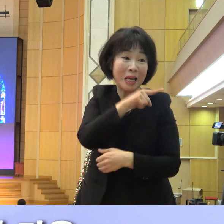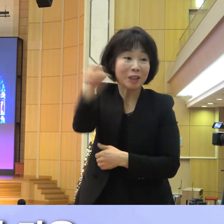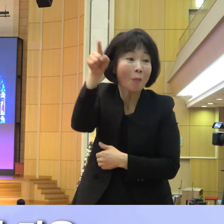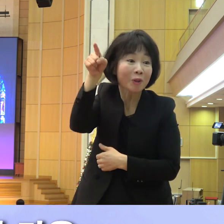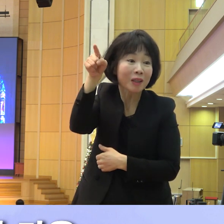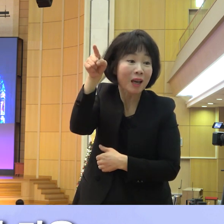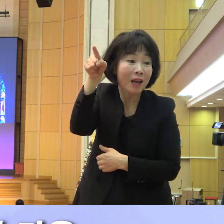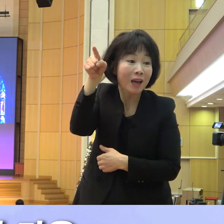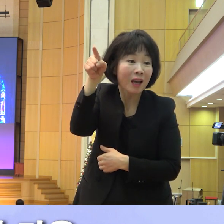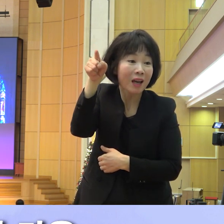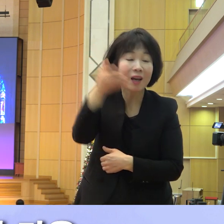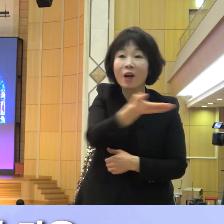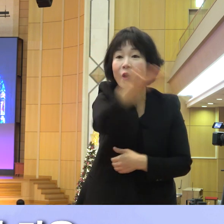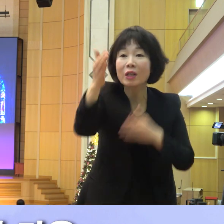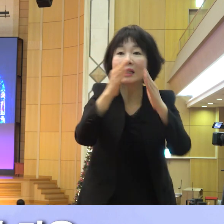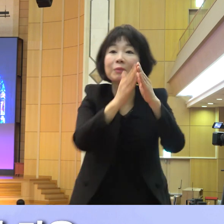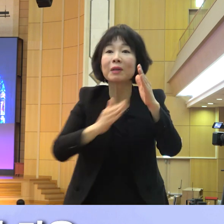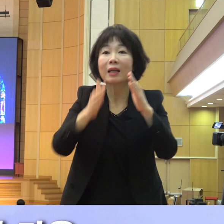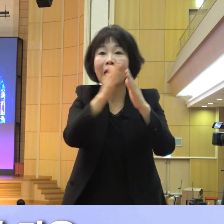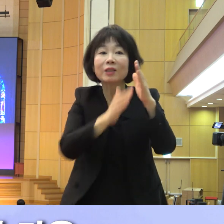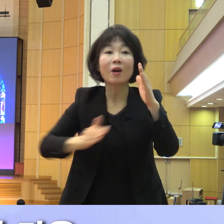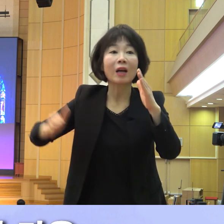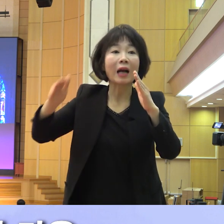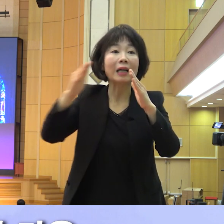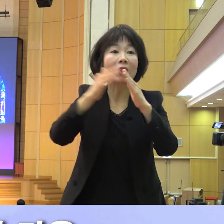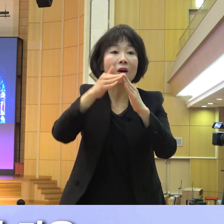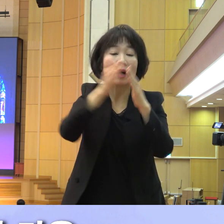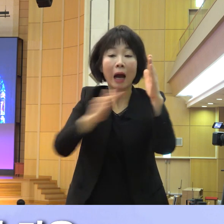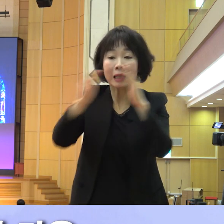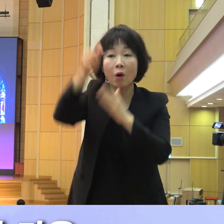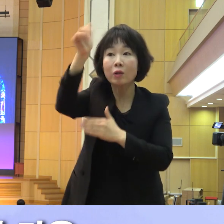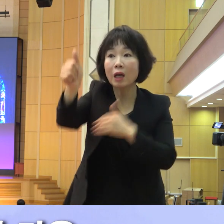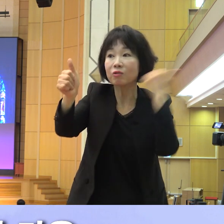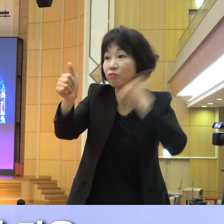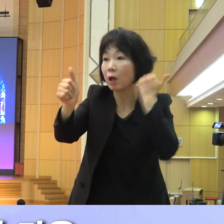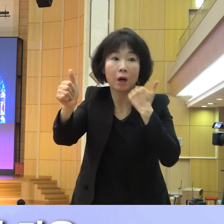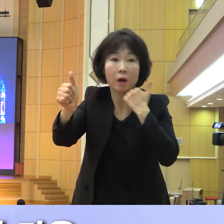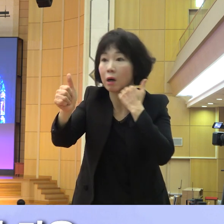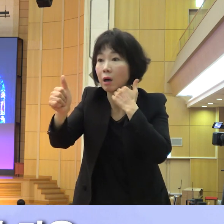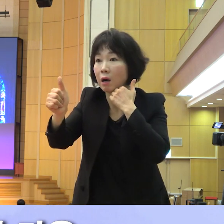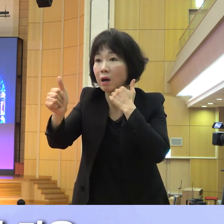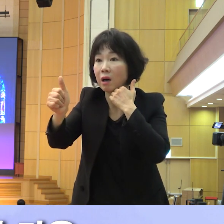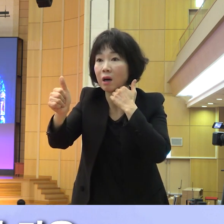번째 가장에 대하여 복 준다는 말을 하고 있습니다.